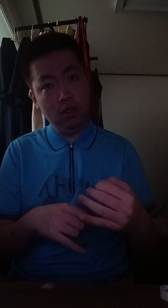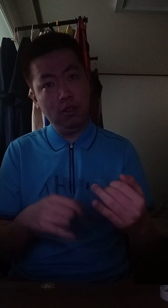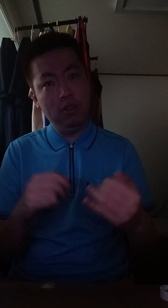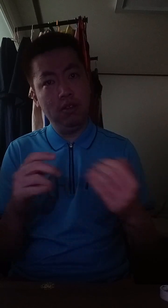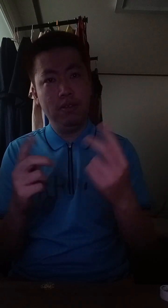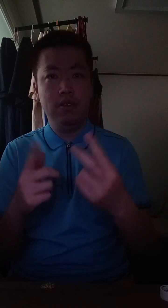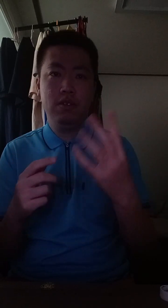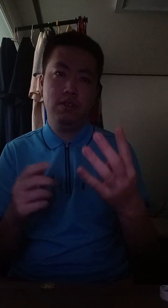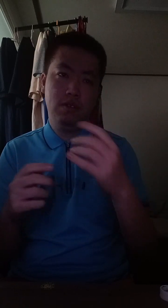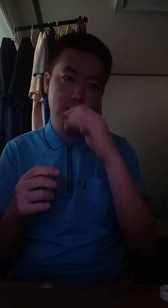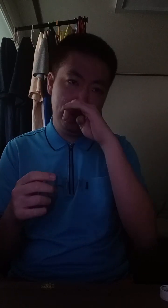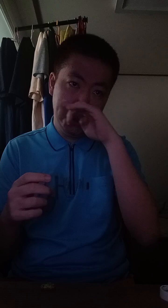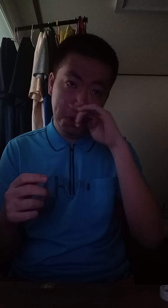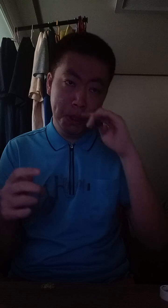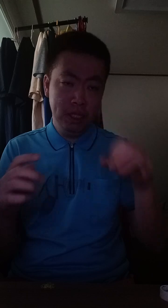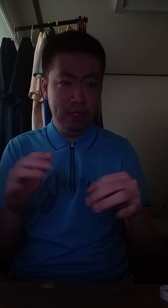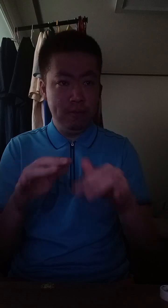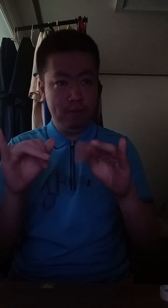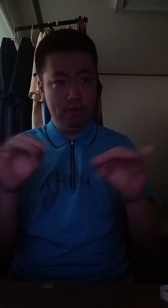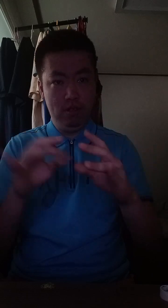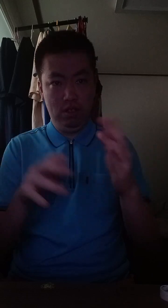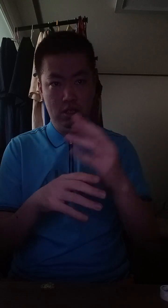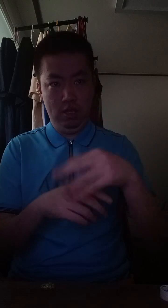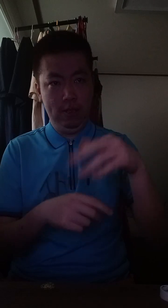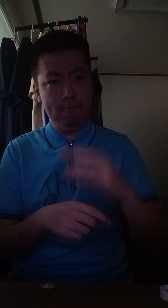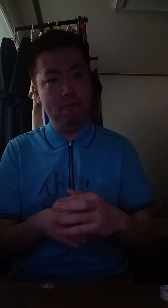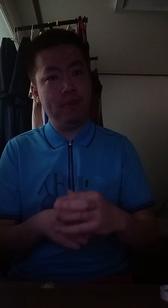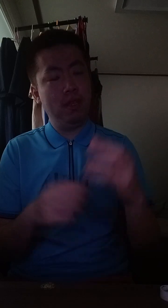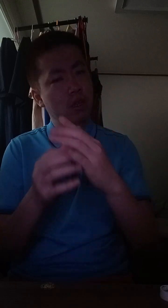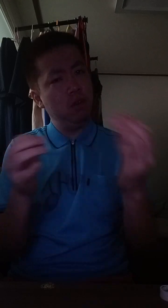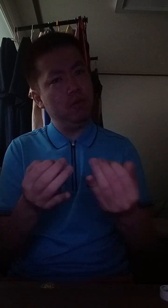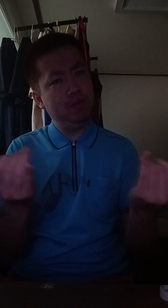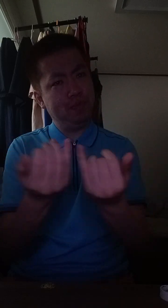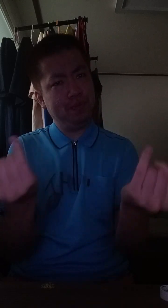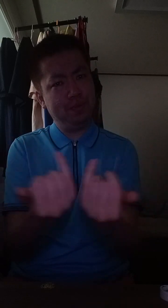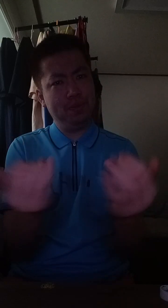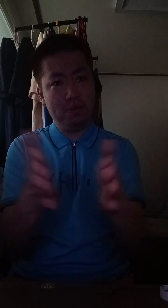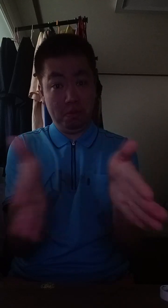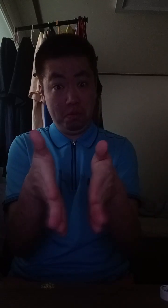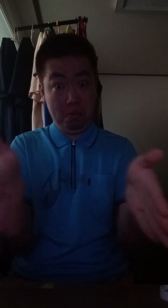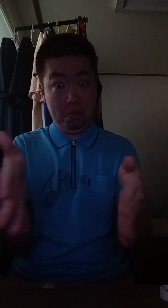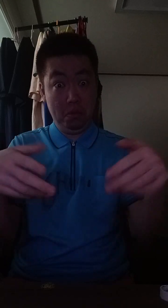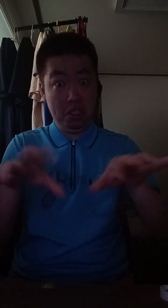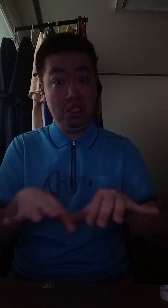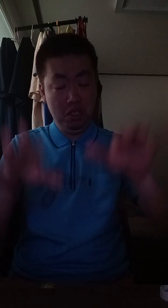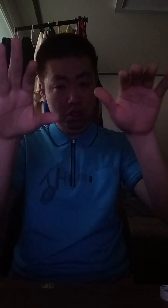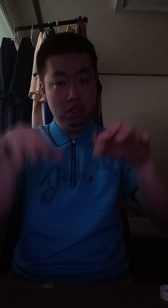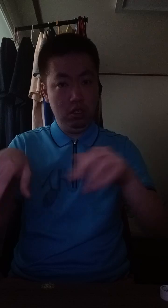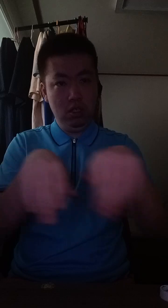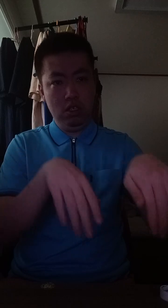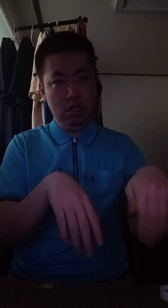1에서 4호선까지 모두 114곳이 있는데 전동차와 승강장 사이 간격이 10cm를 넘는 역사는